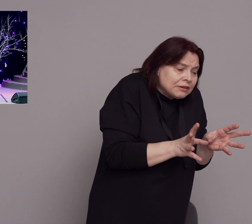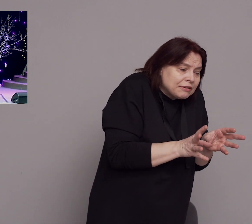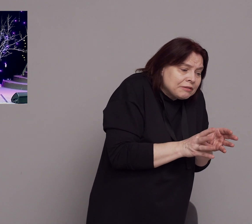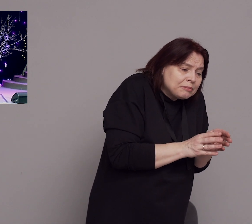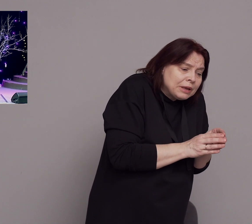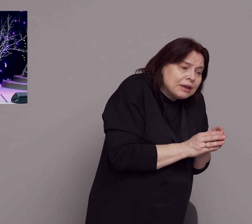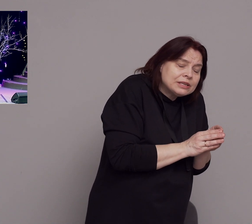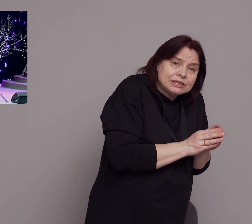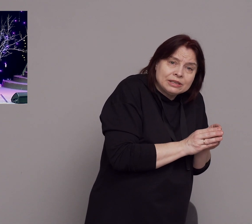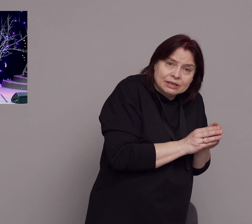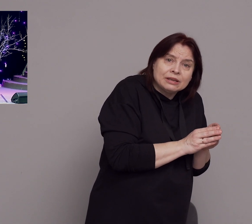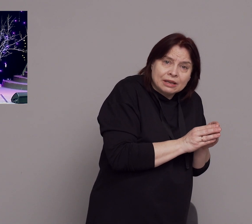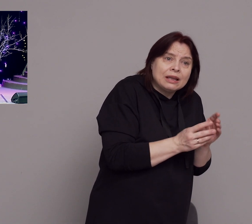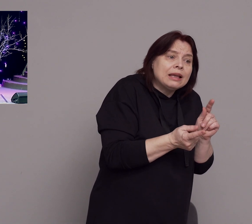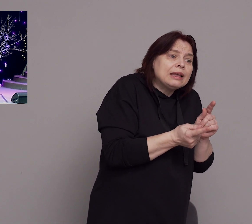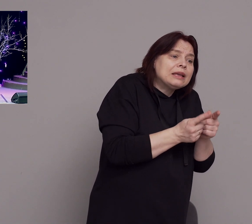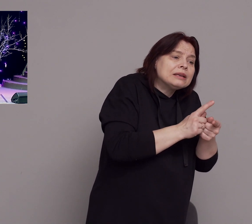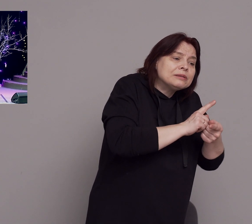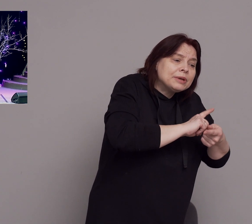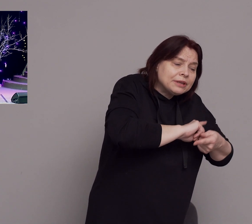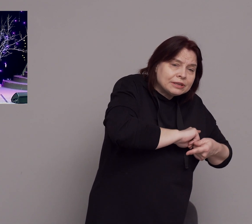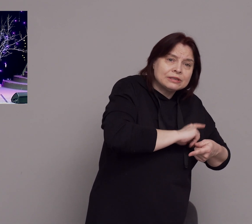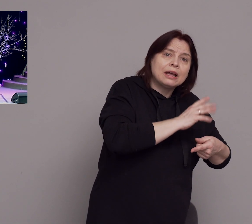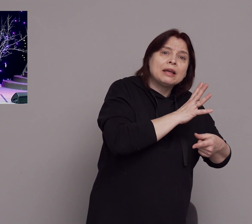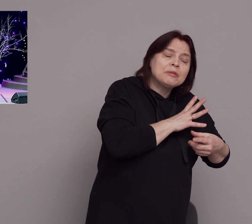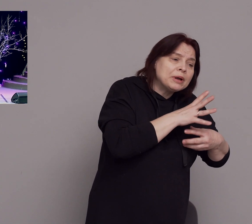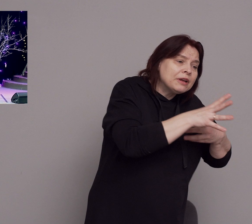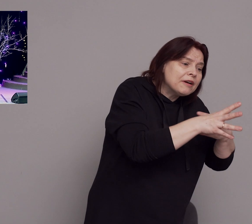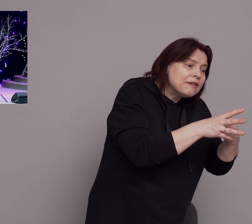Ним и стать частью этого.